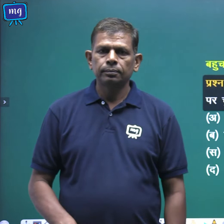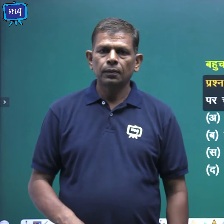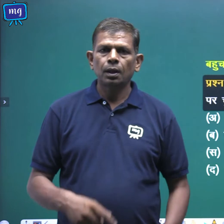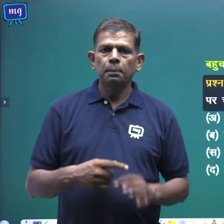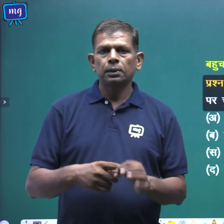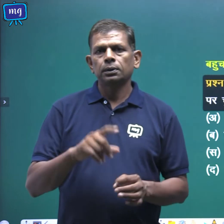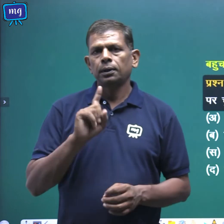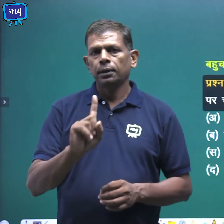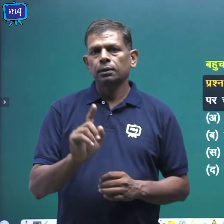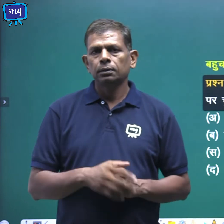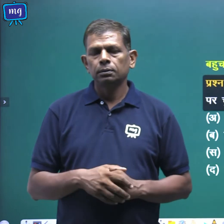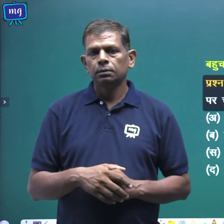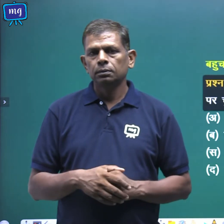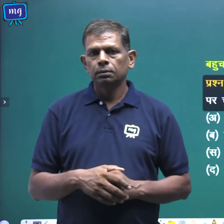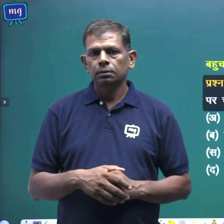प्रश्न 1,